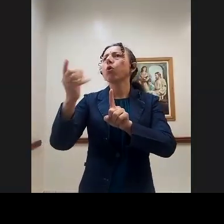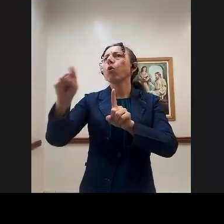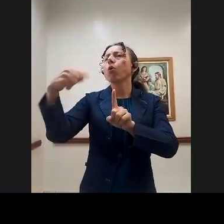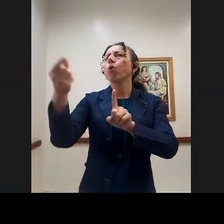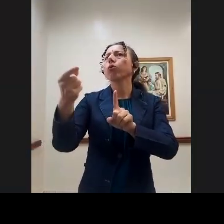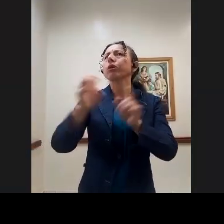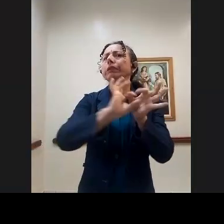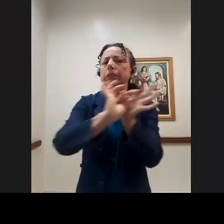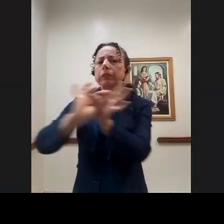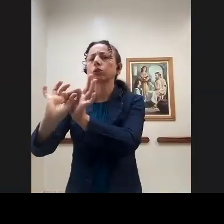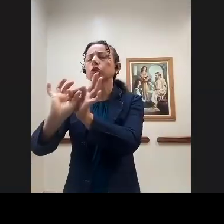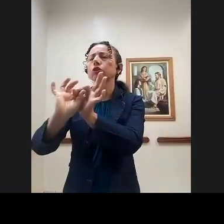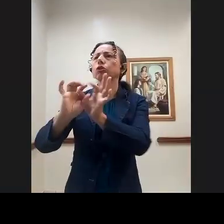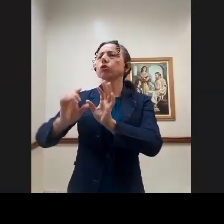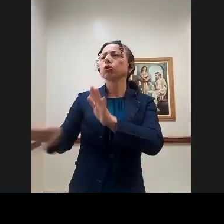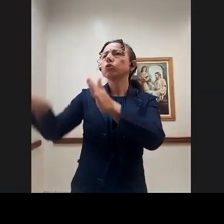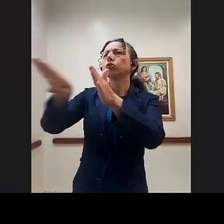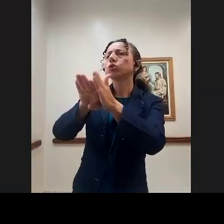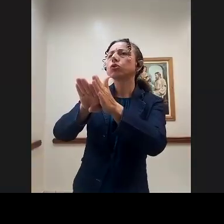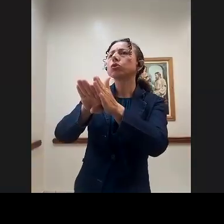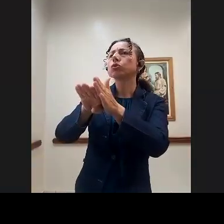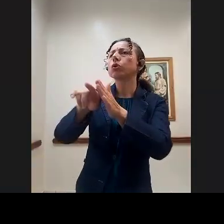Senhor ele faz algo.